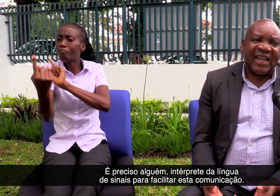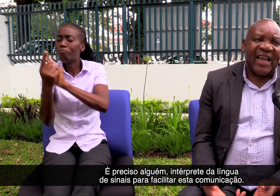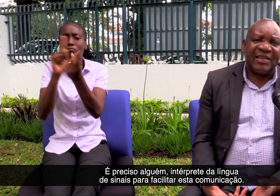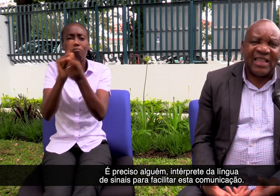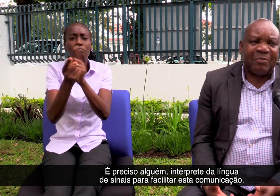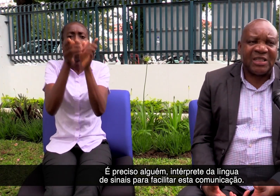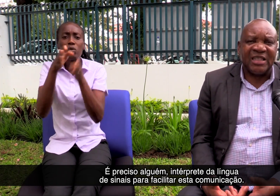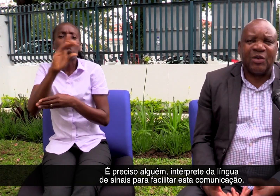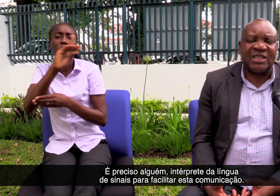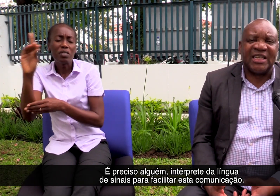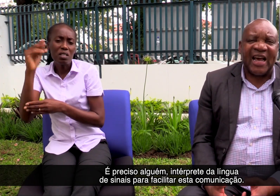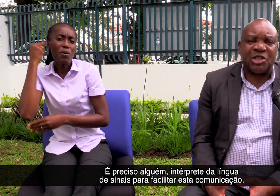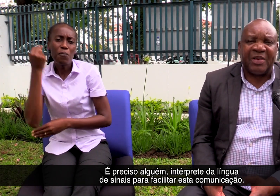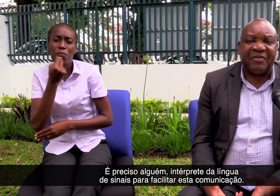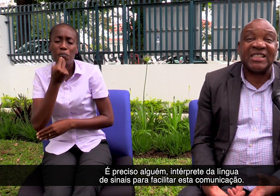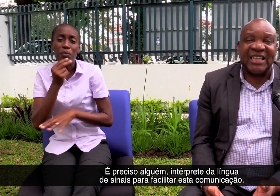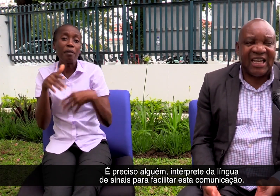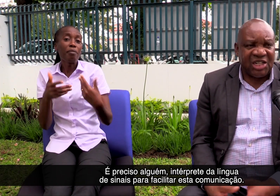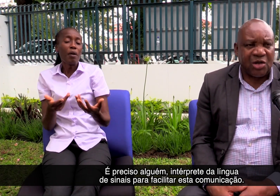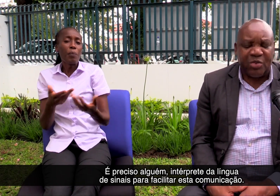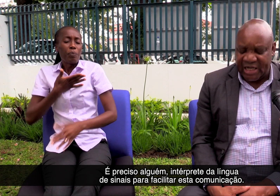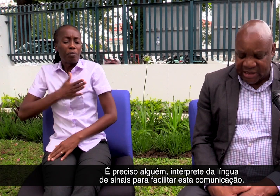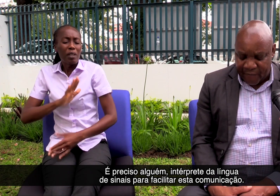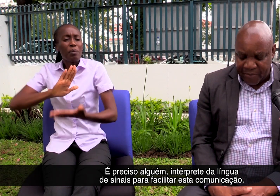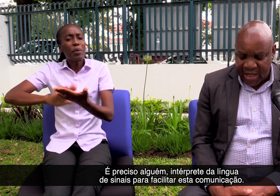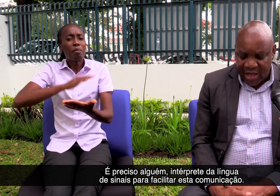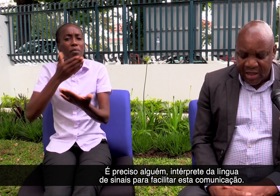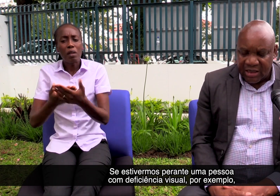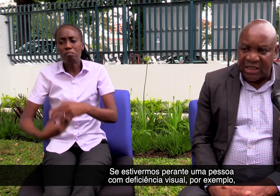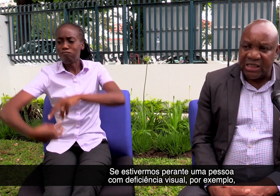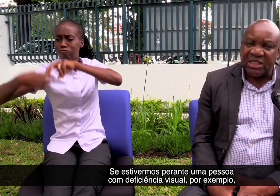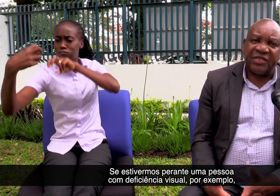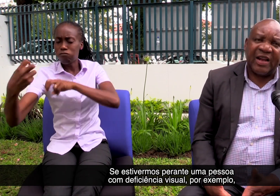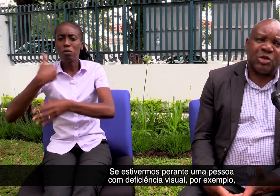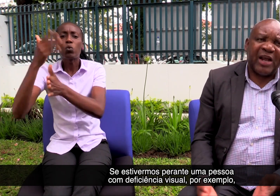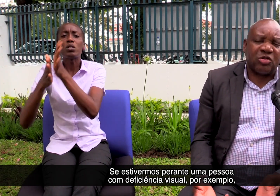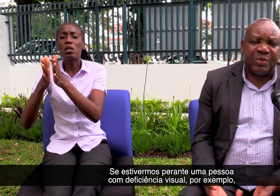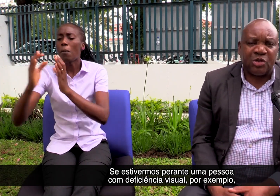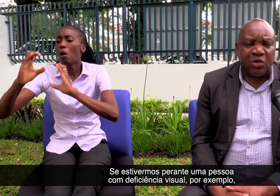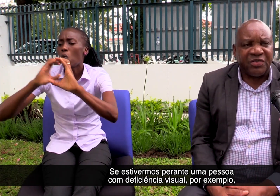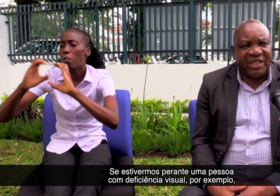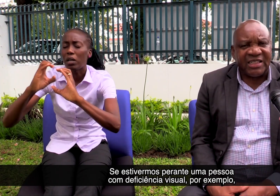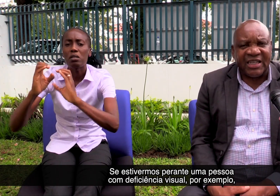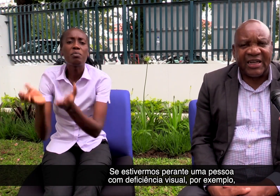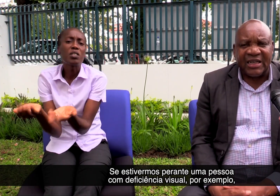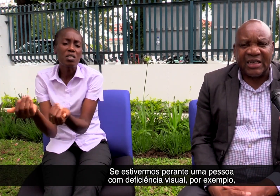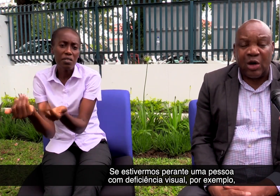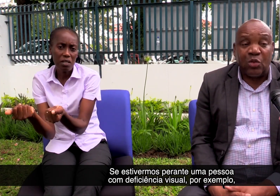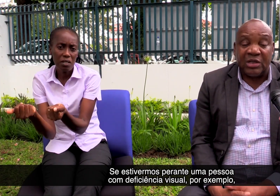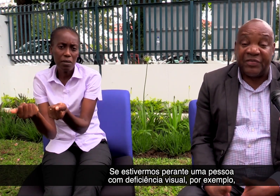preciso alguém, intérprete de língua de sinais, para facilitar esta comunicação. E se estivermos perante uma pessoa com